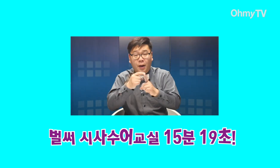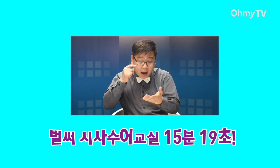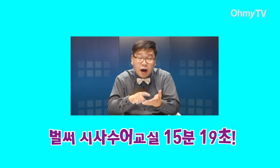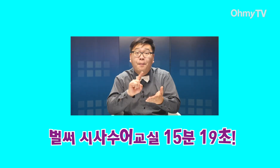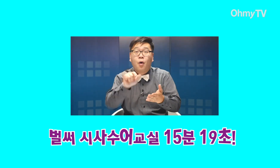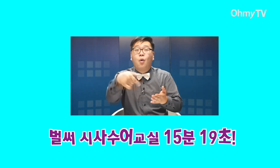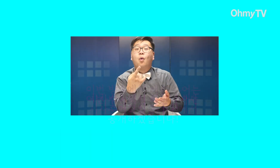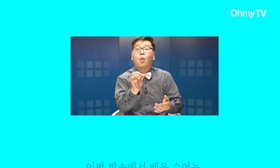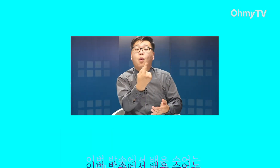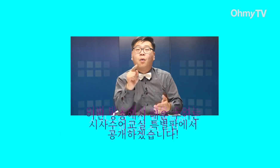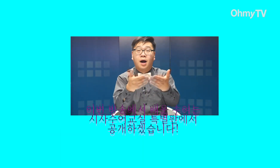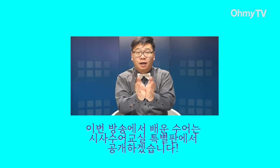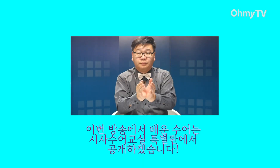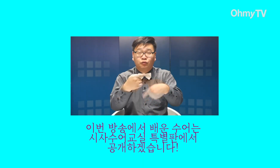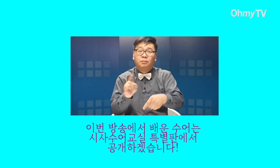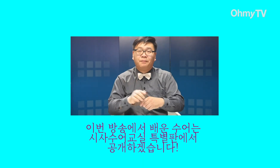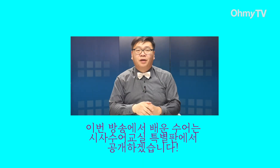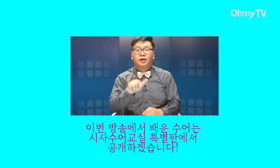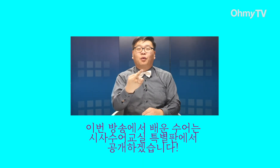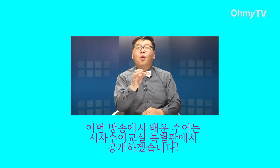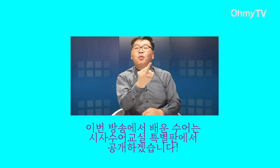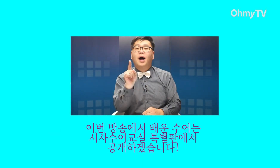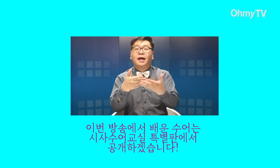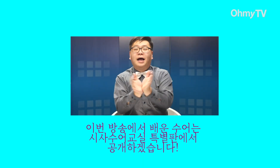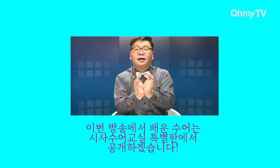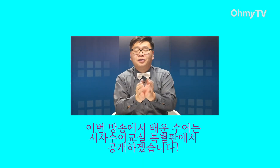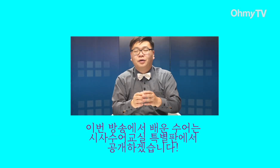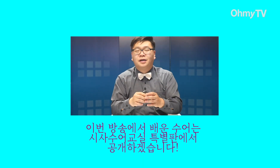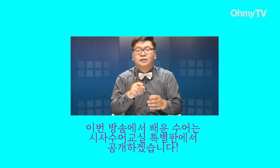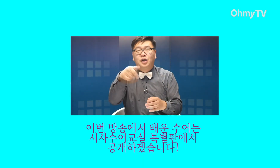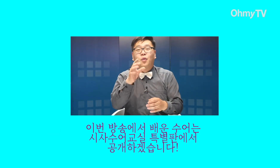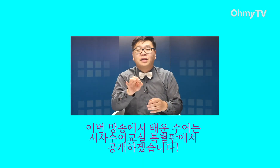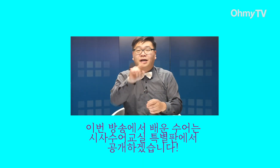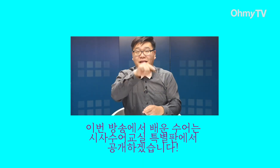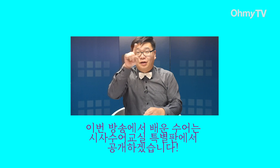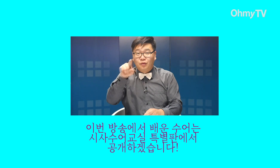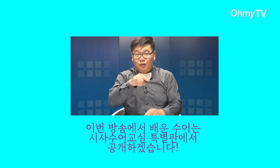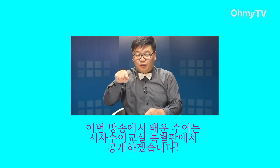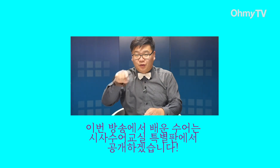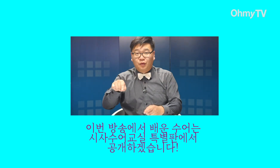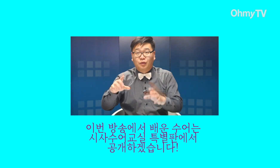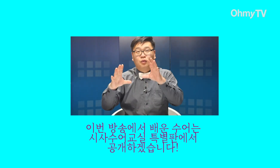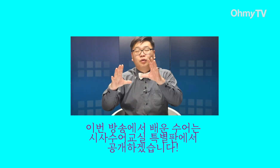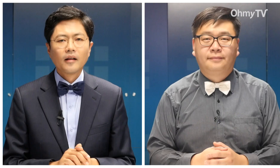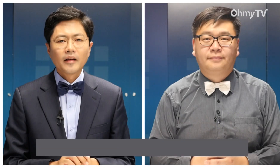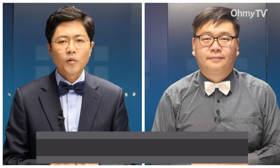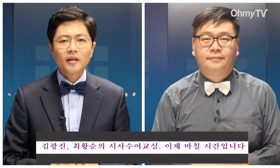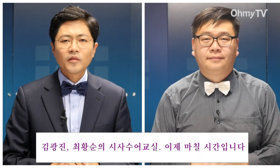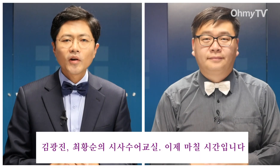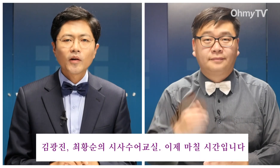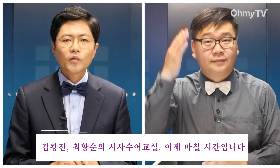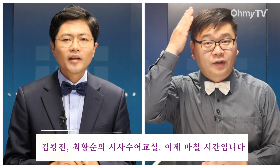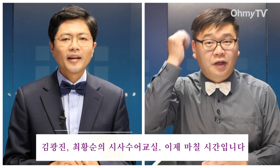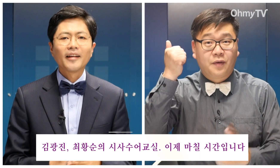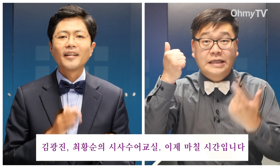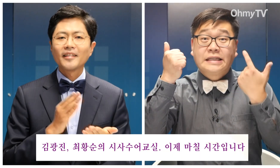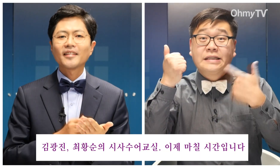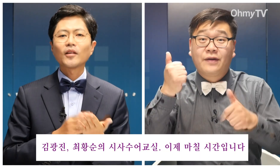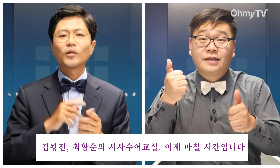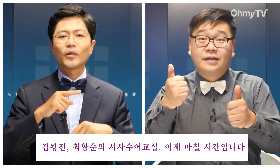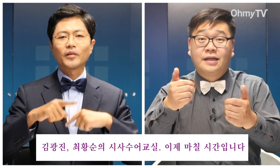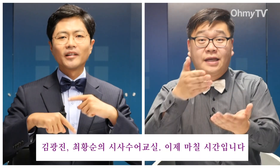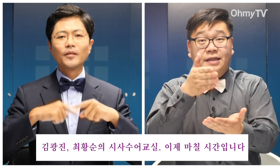같아요. 공화당이라고 하는 건데요. 공화당 이거 어떻게 씁니까? 네, 공화당은요. 그 공자를 한자로 공정. 김광진